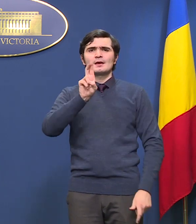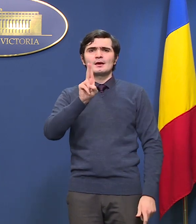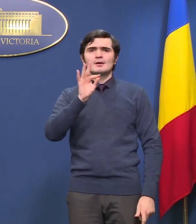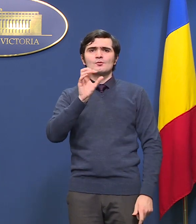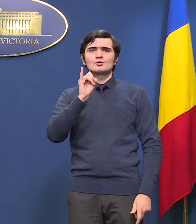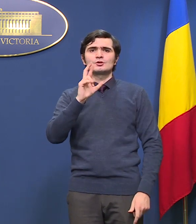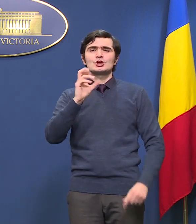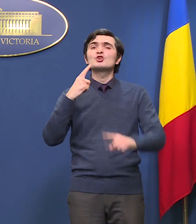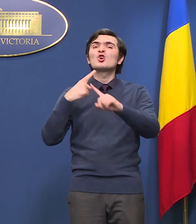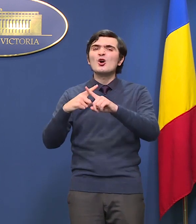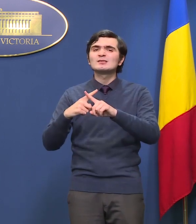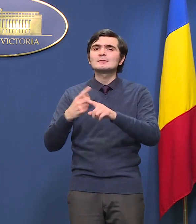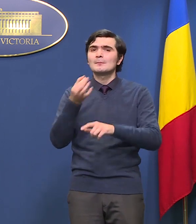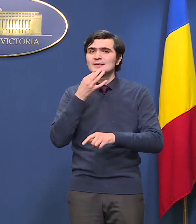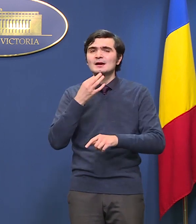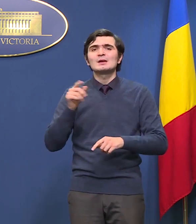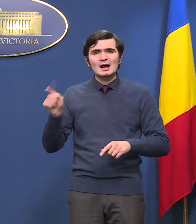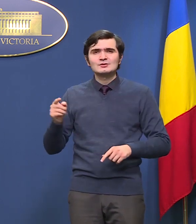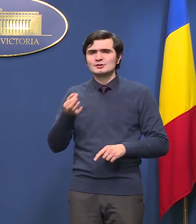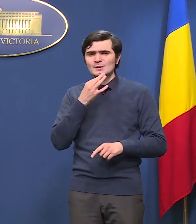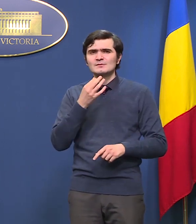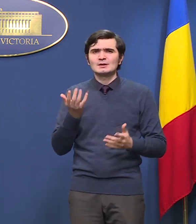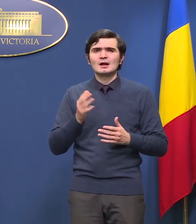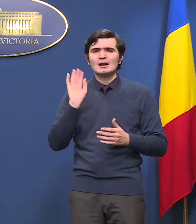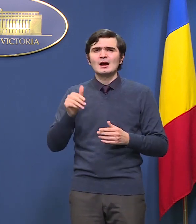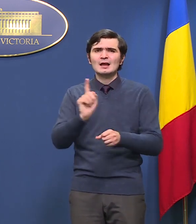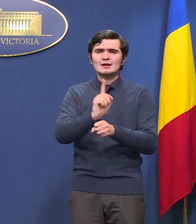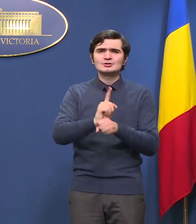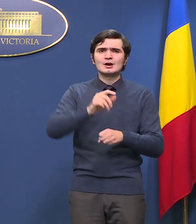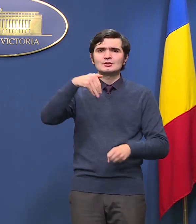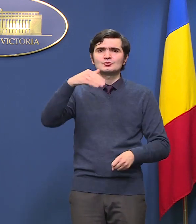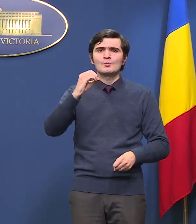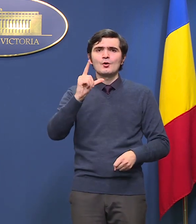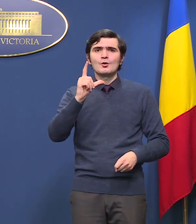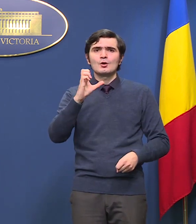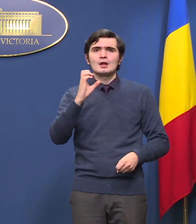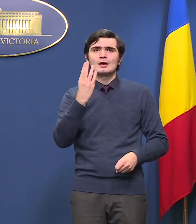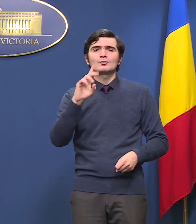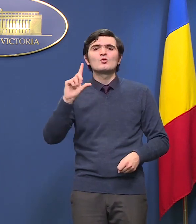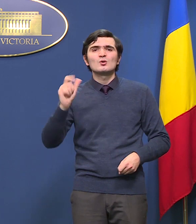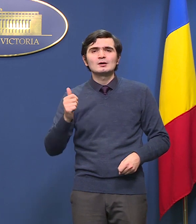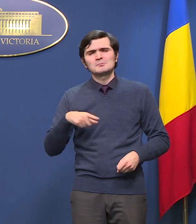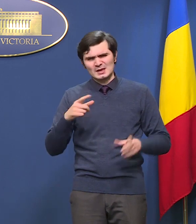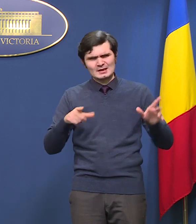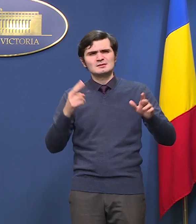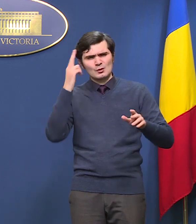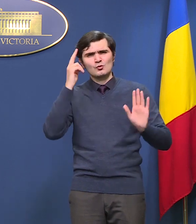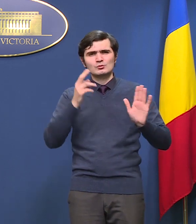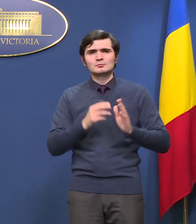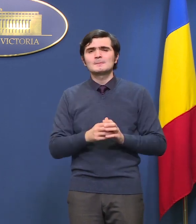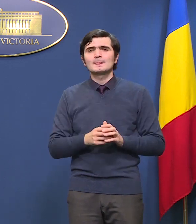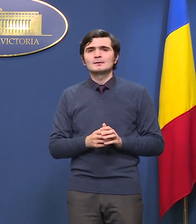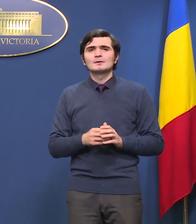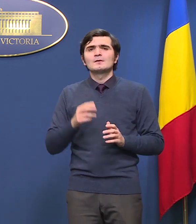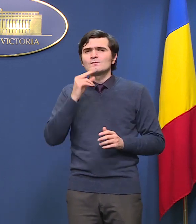are un medicament cu aceeași moleculă, de asemenea este vorba de... Nu e ca singular, dar e cel mai cunoscut, da. E